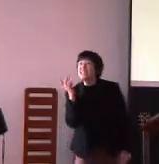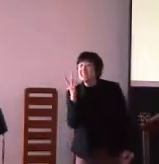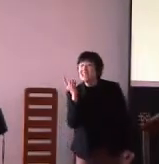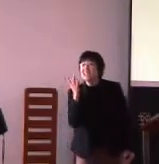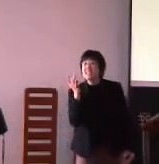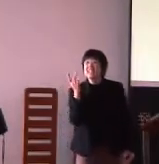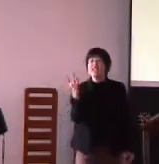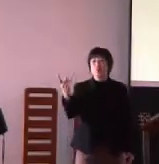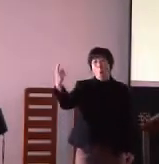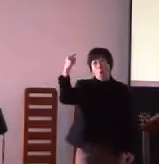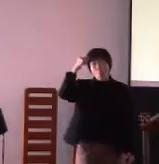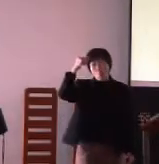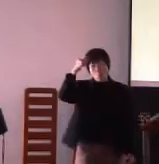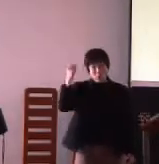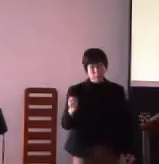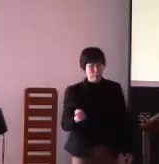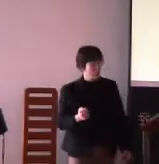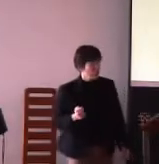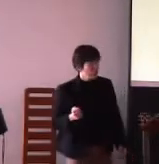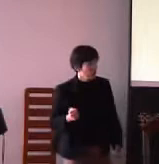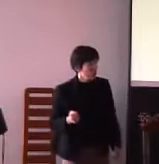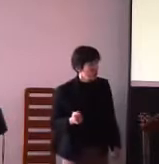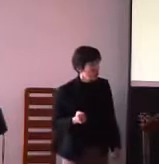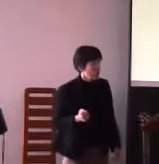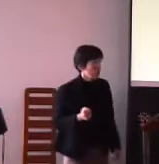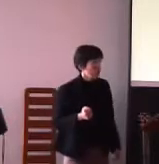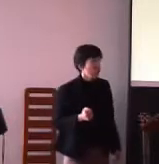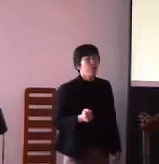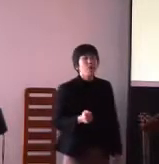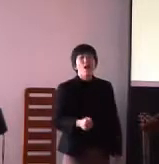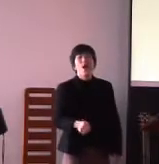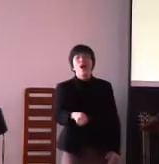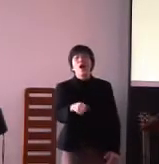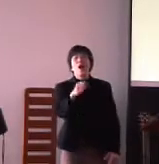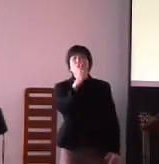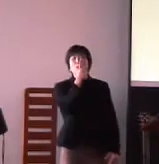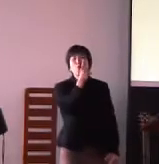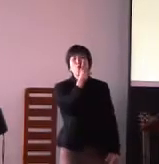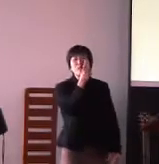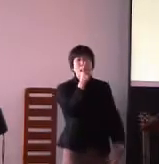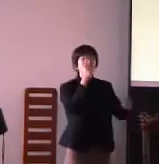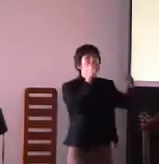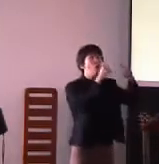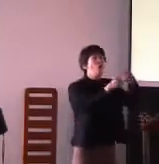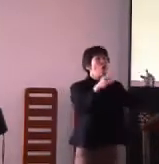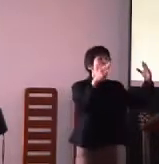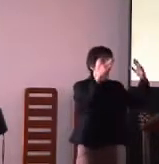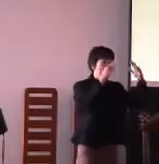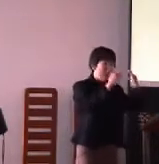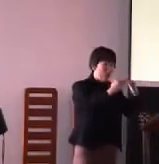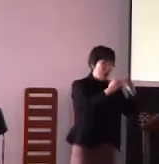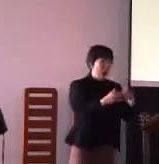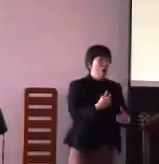珍しいっていう、珍しいっていうことで言われているそうです。教会